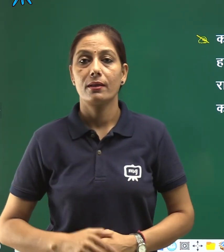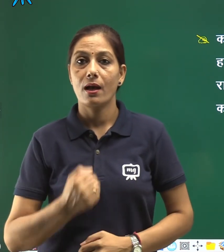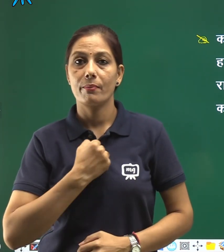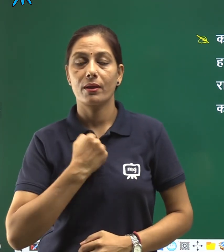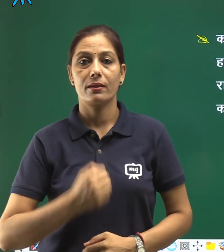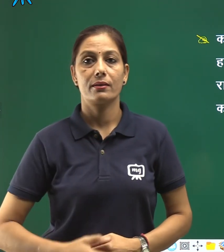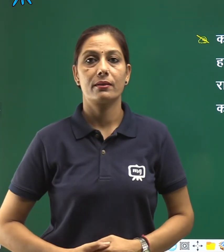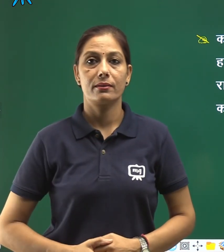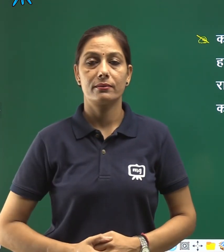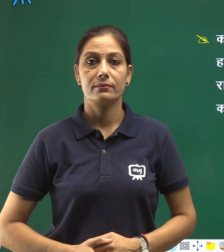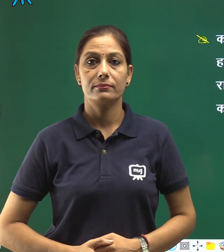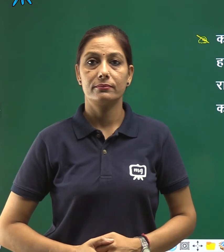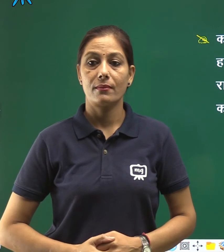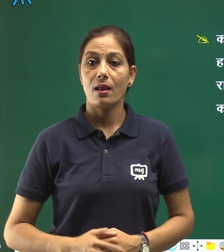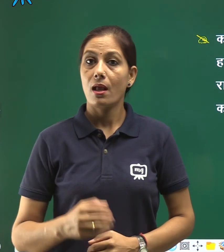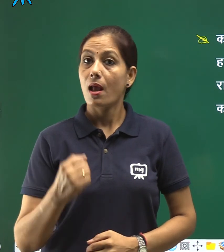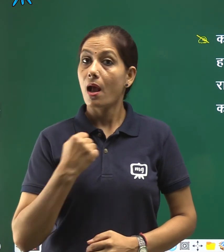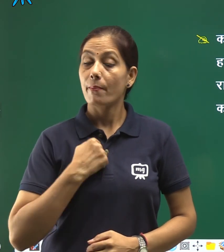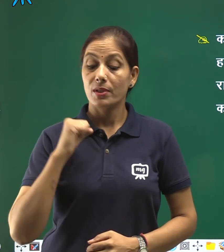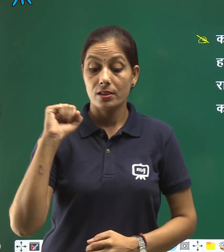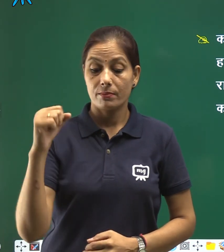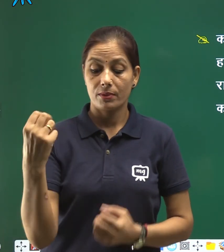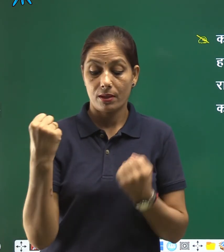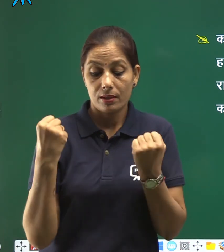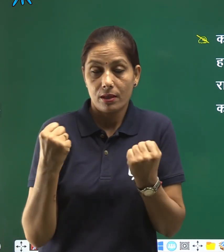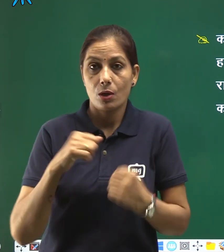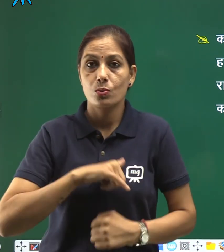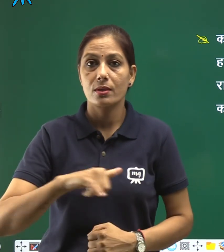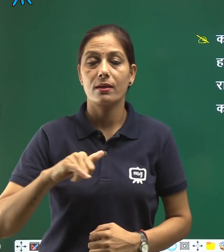हमें अपनी क्षमता के अनुसार